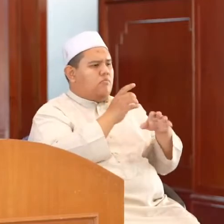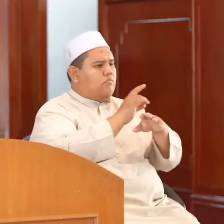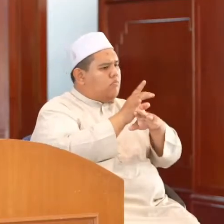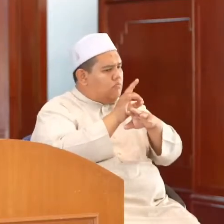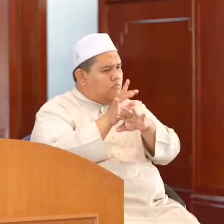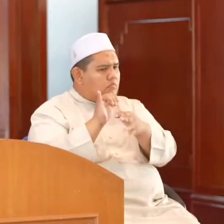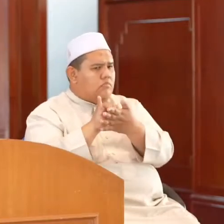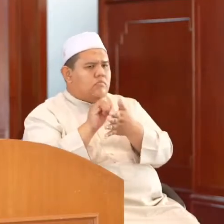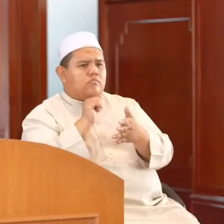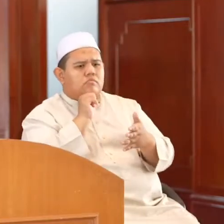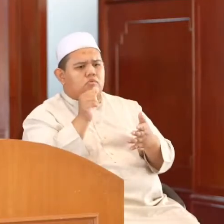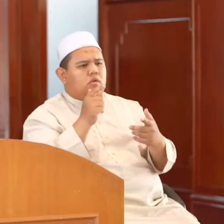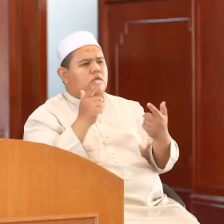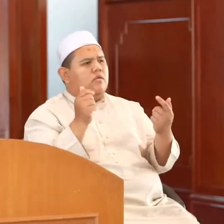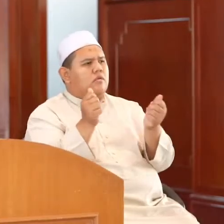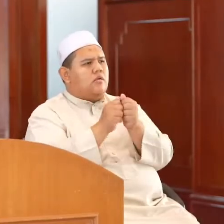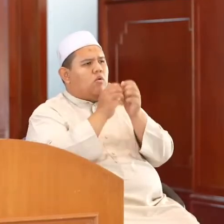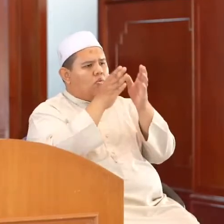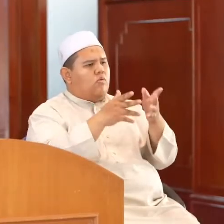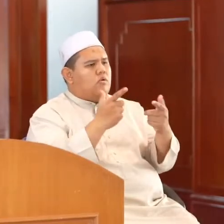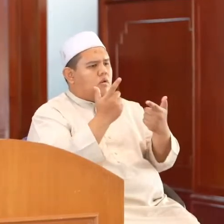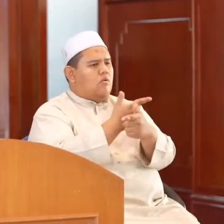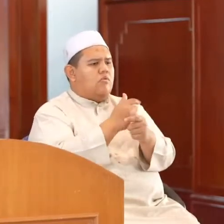kat dia, bukan dia lawan dengan orang tu,